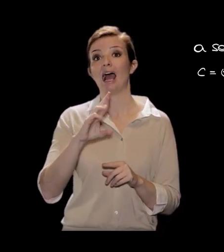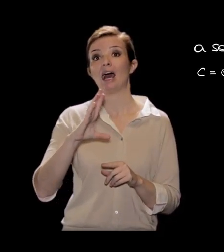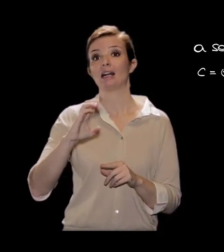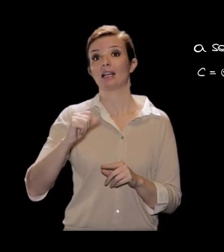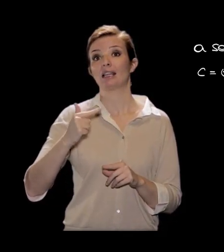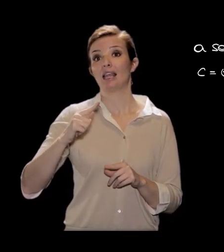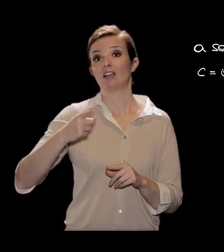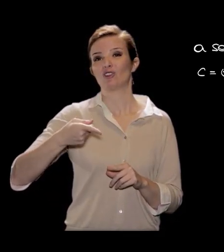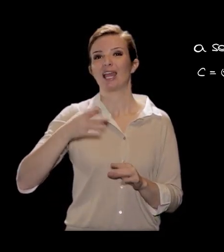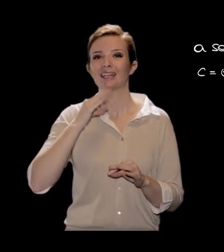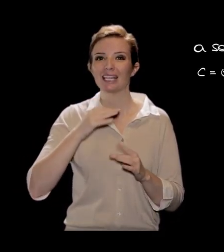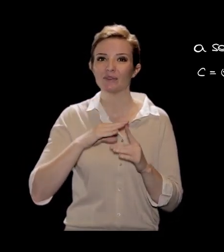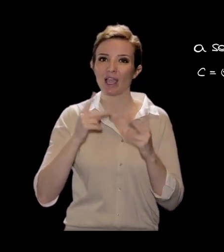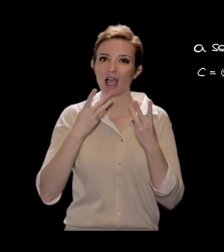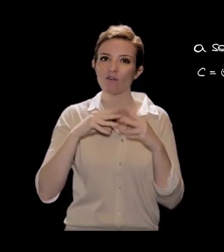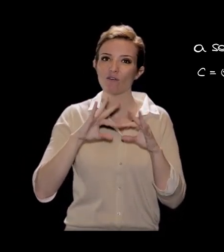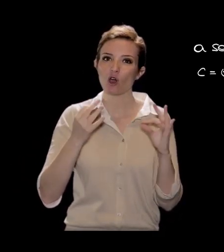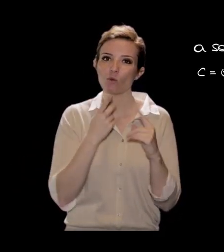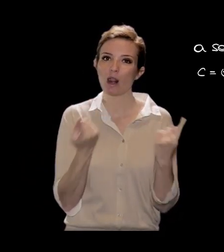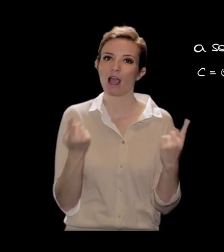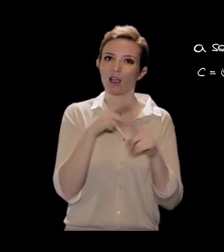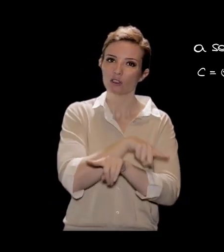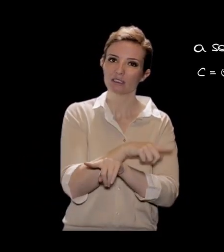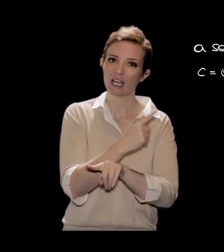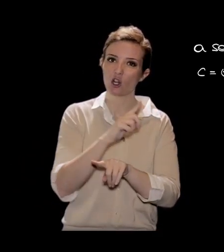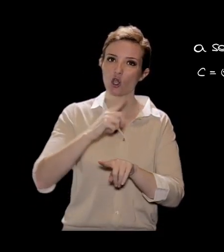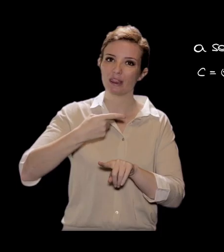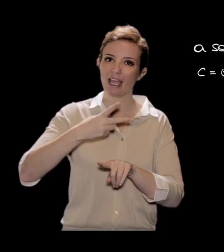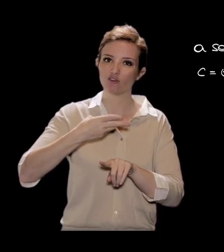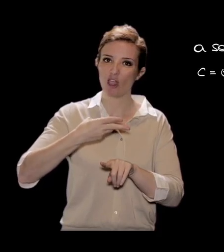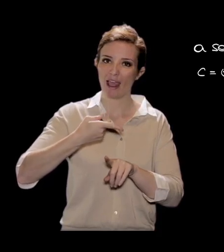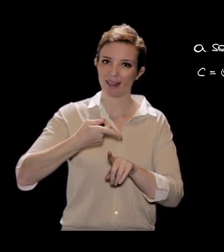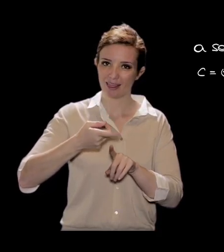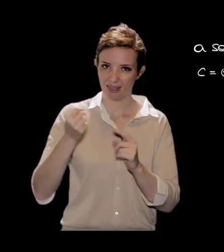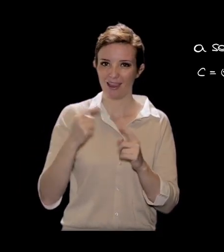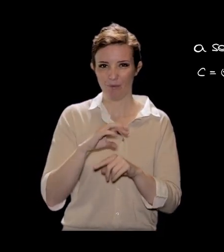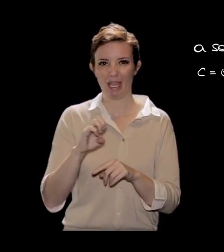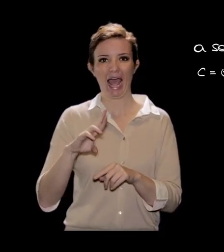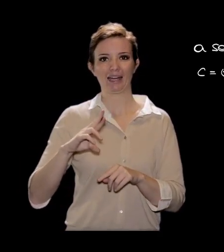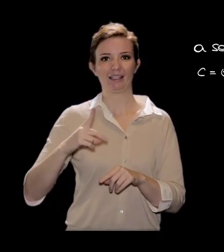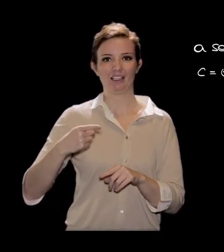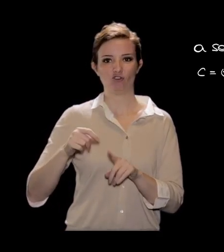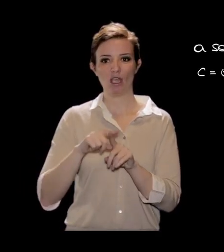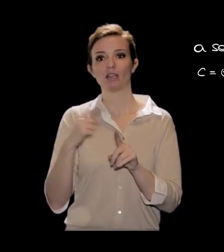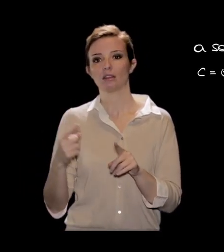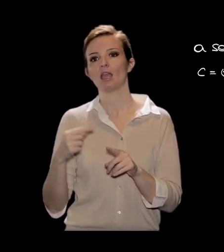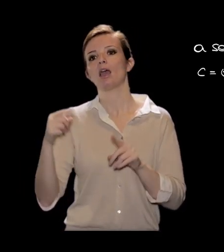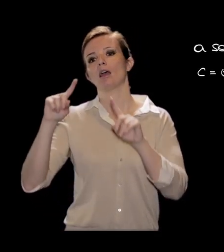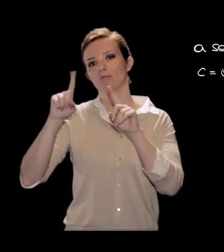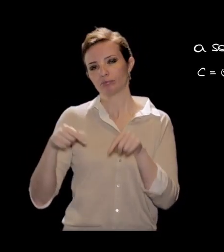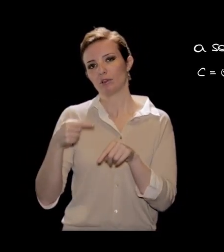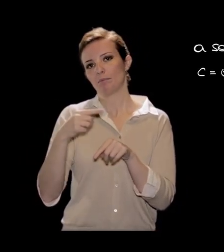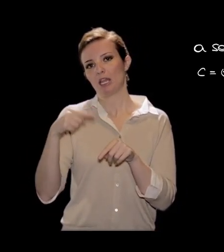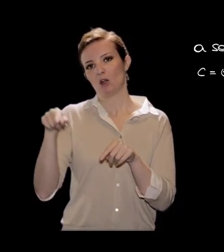inversa della tangente, la funzione inversa della tangente, meno b su a più k pi greco.